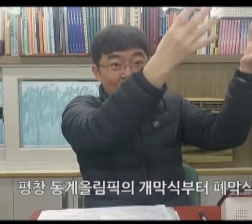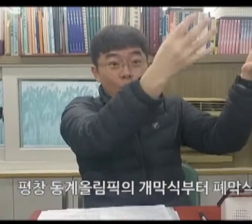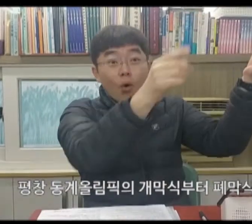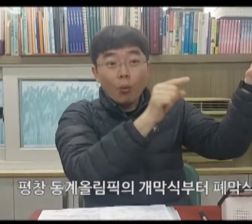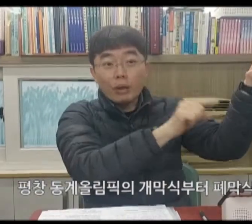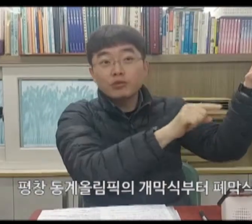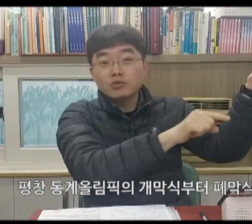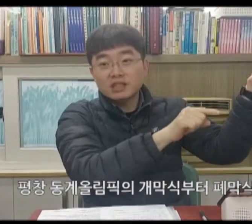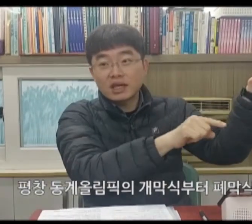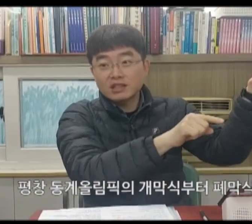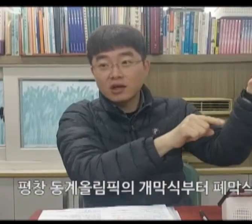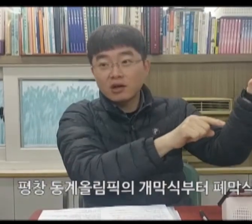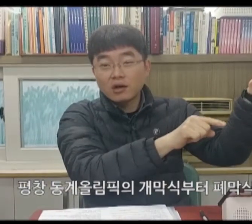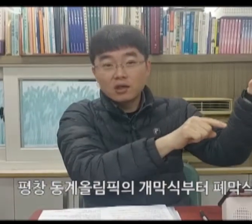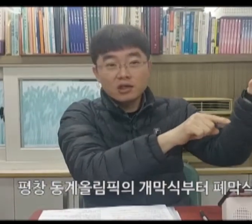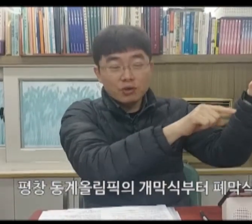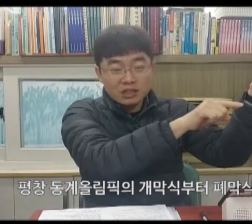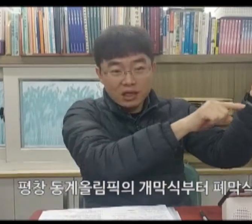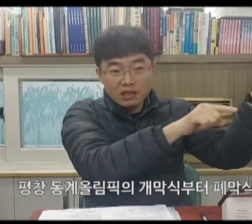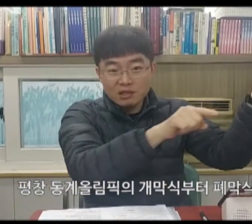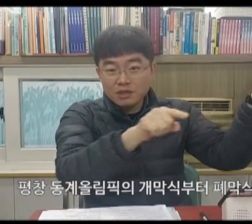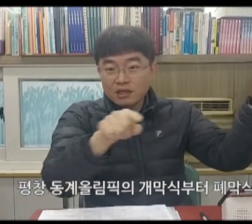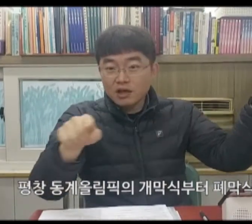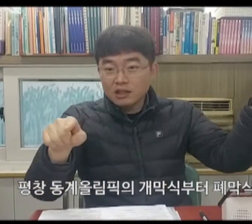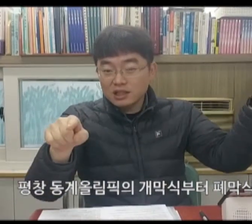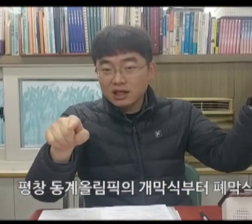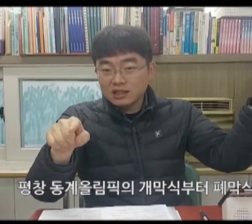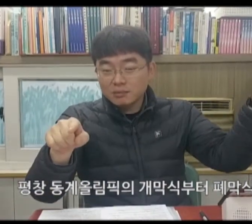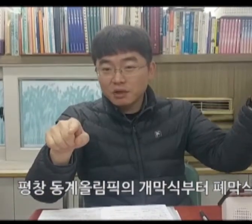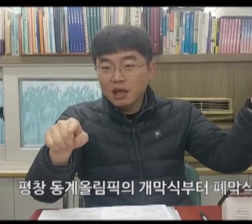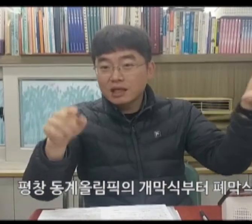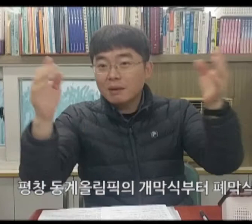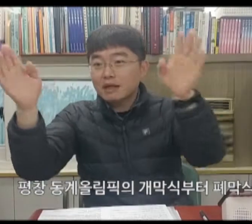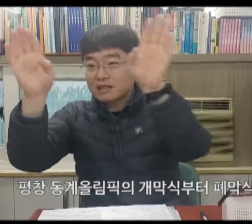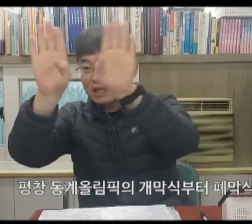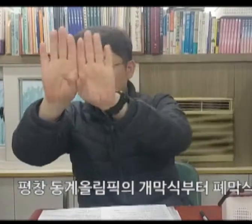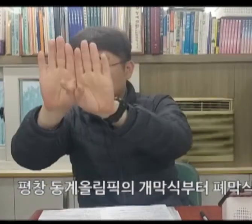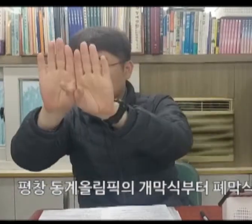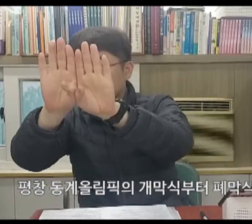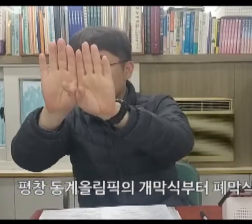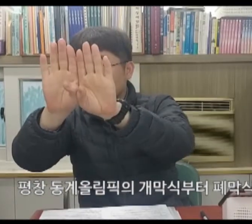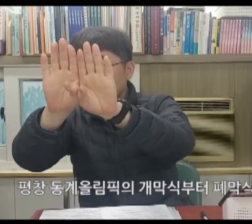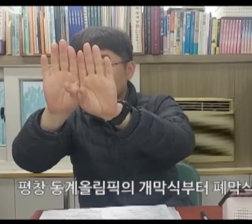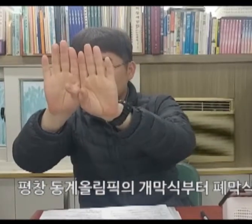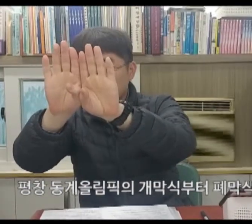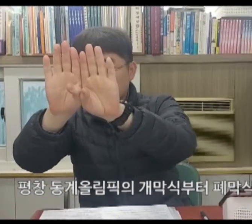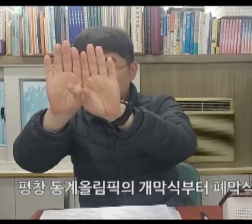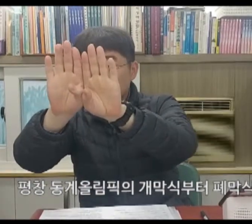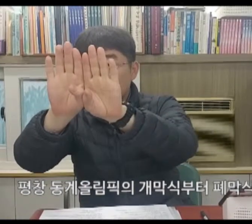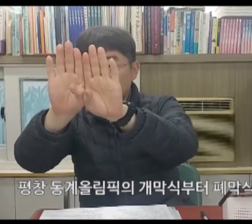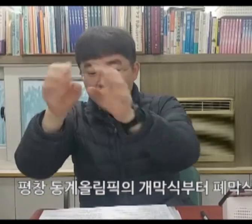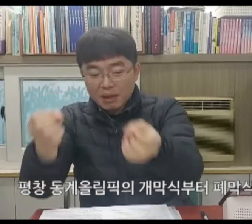개막식하고 왼쪽부터 시작했어요. 그리고 시간 흐름이 여기 지나갔으면 개막식이 이렇게 되겠죠. 폐막식이. 네,